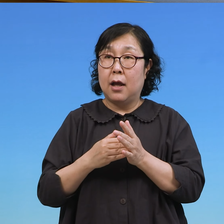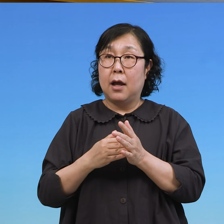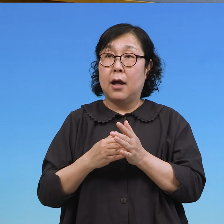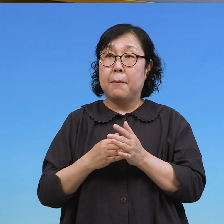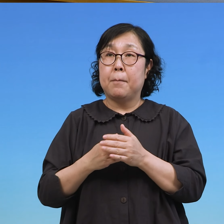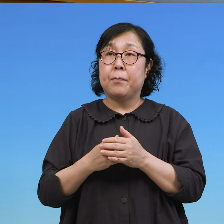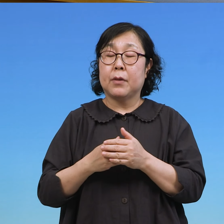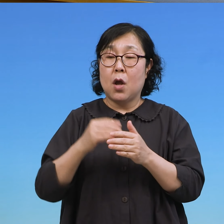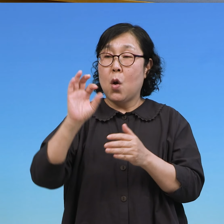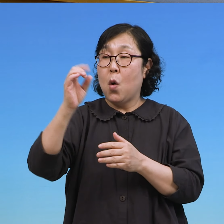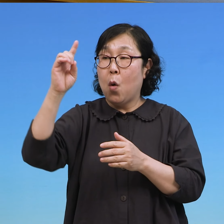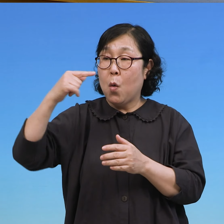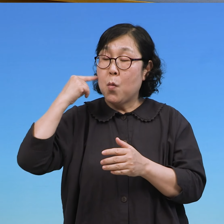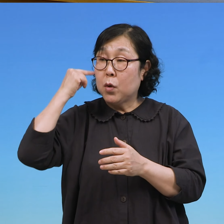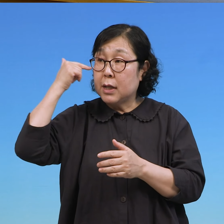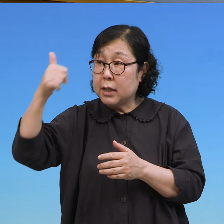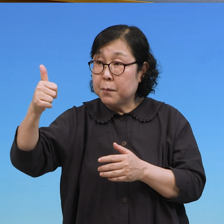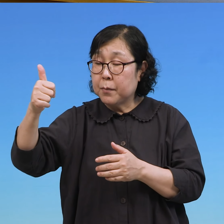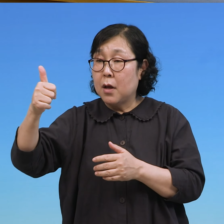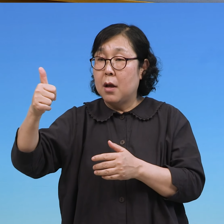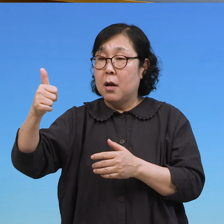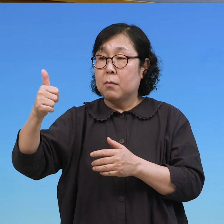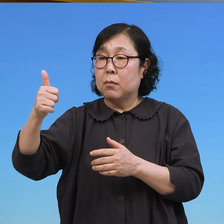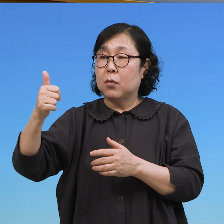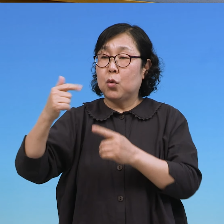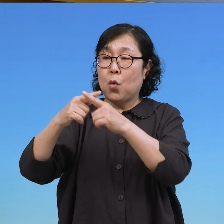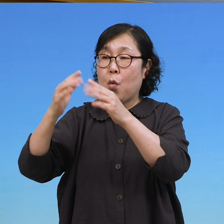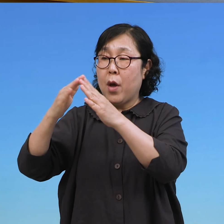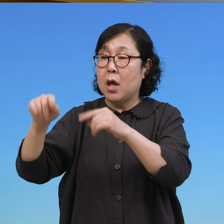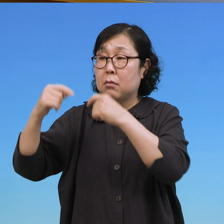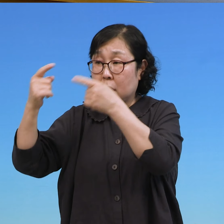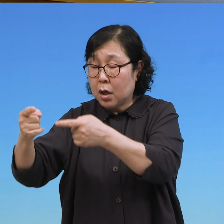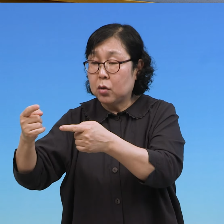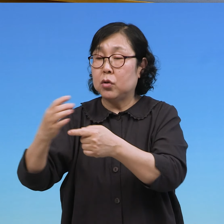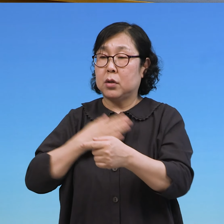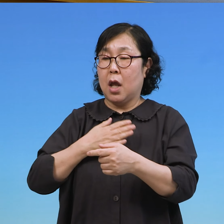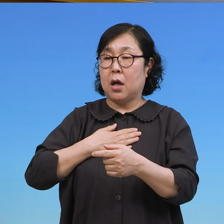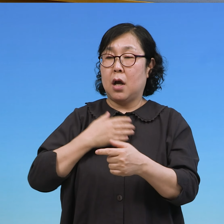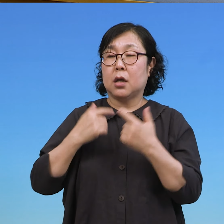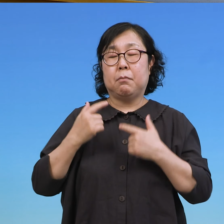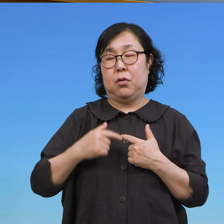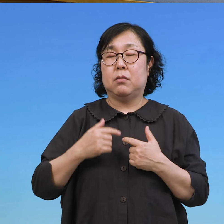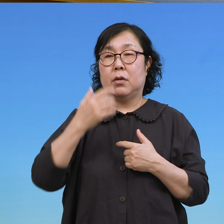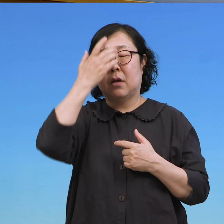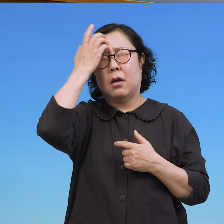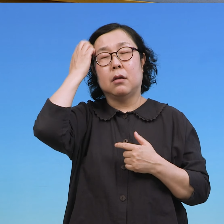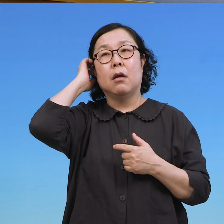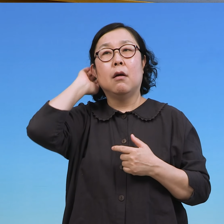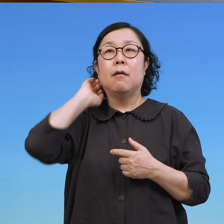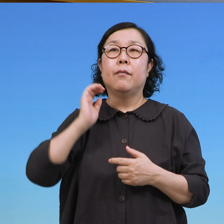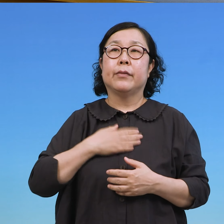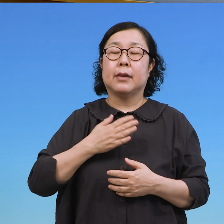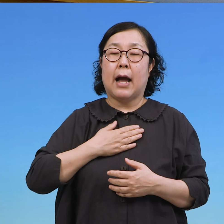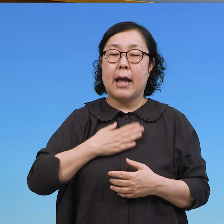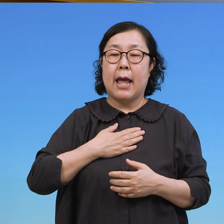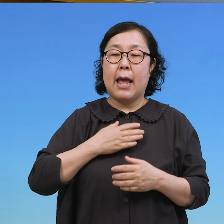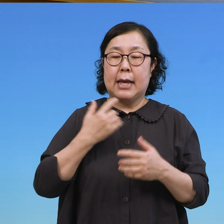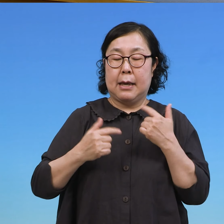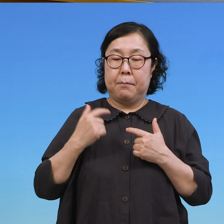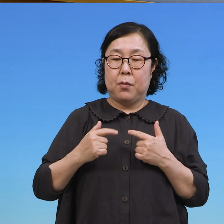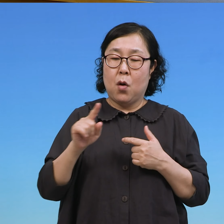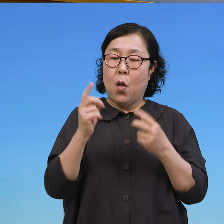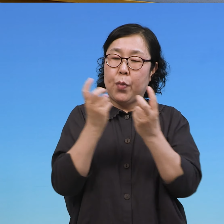오카노 목사님 밑으로 들어가게 된 것도 내가 기뻤고요. 우리에게 제게 숙제가 있습니다. 이